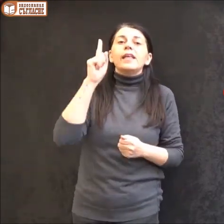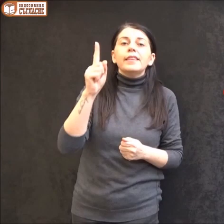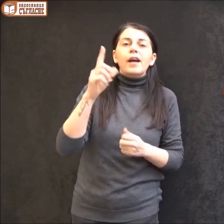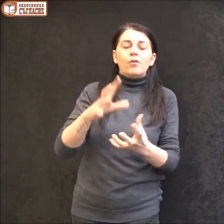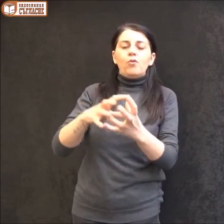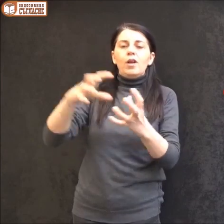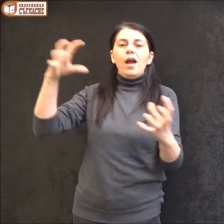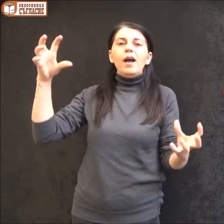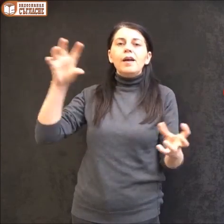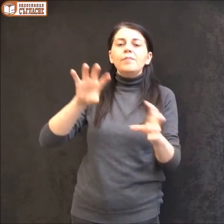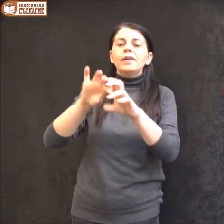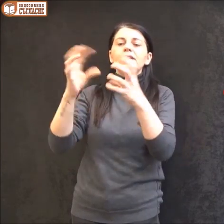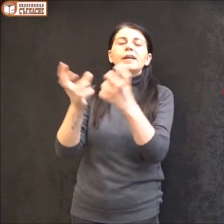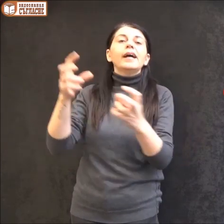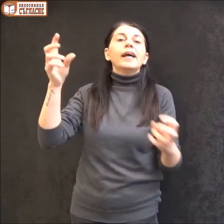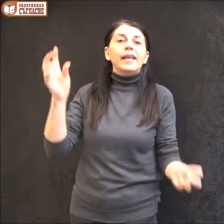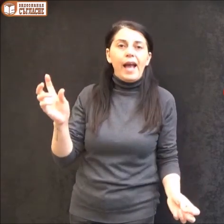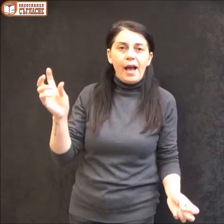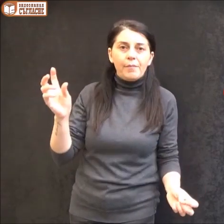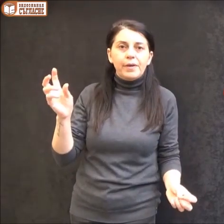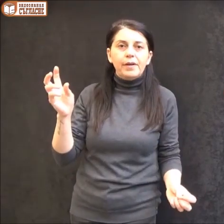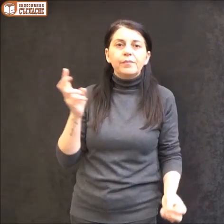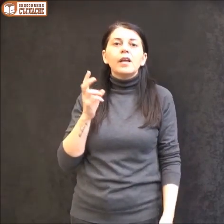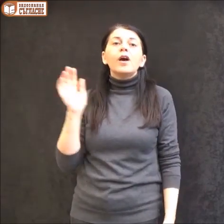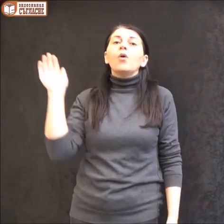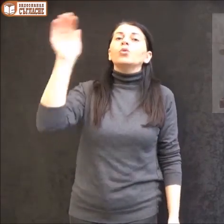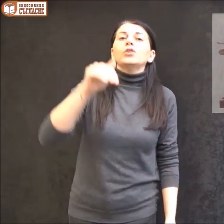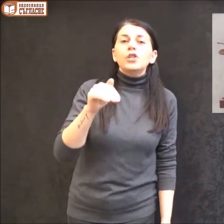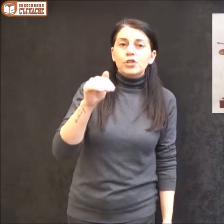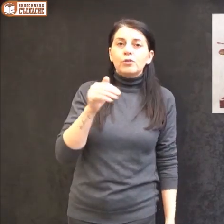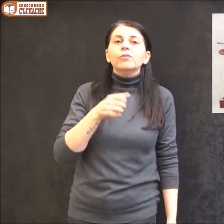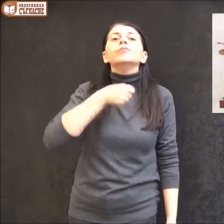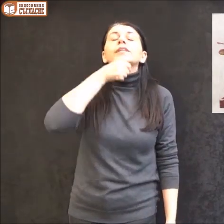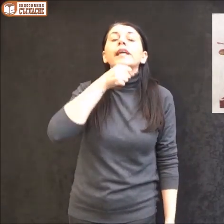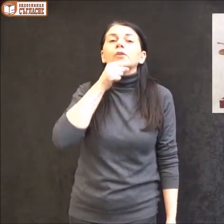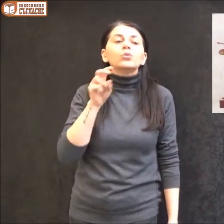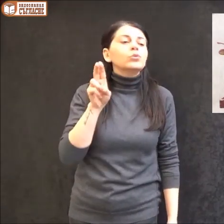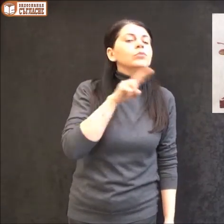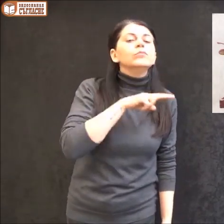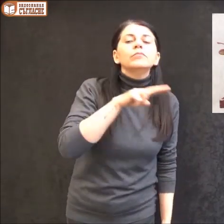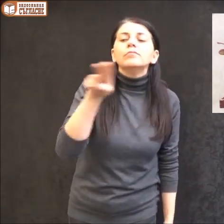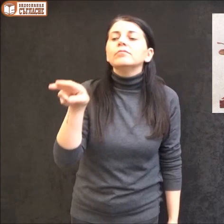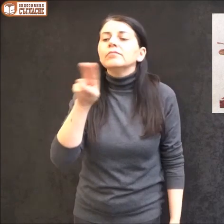една голяма ряба. Отишъл дядото,